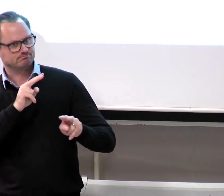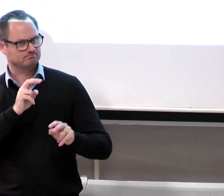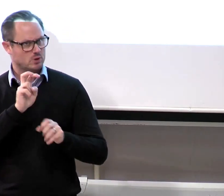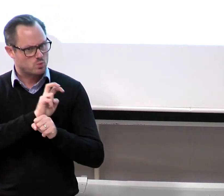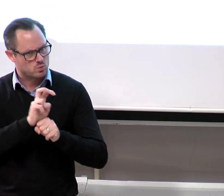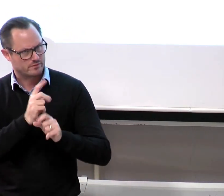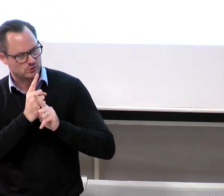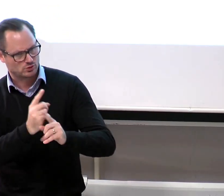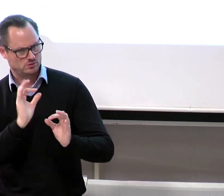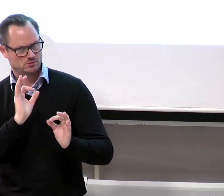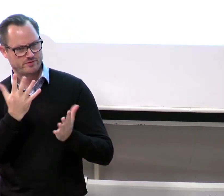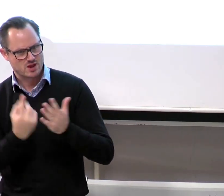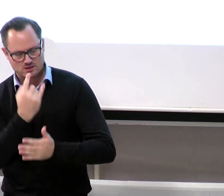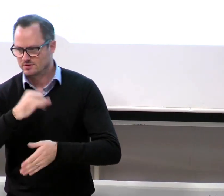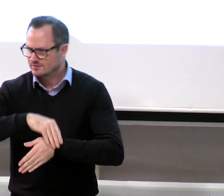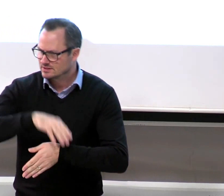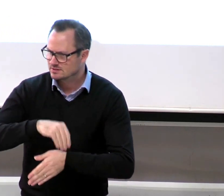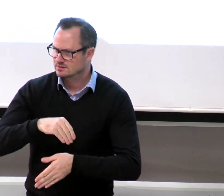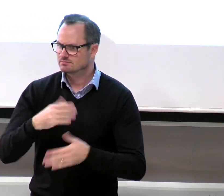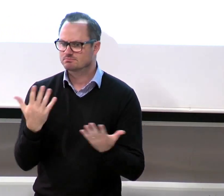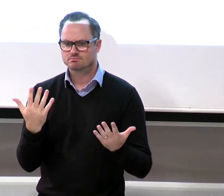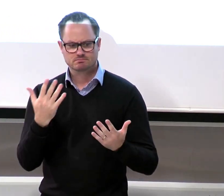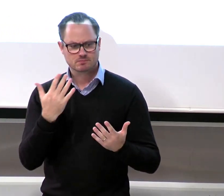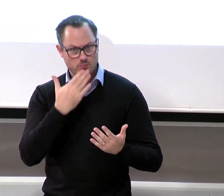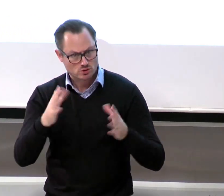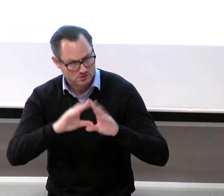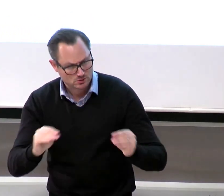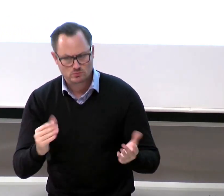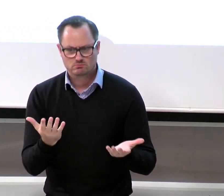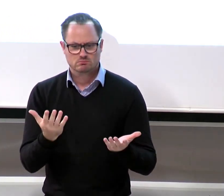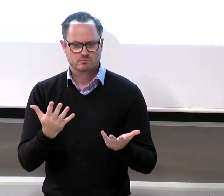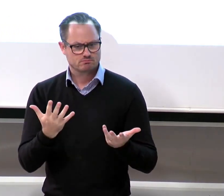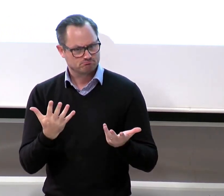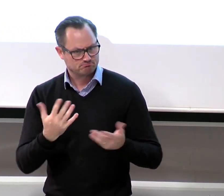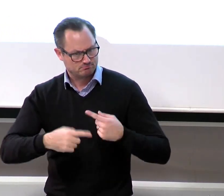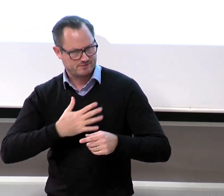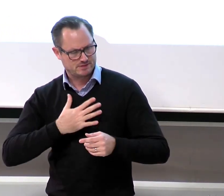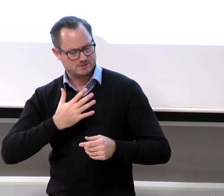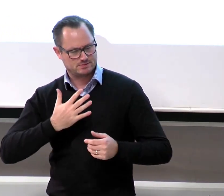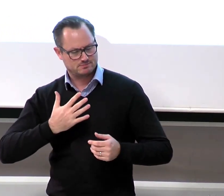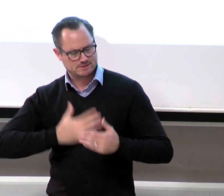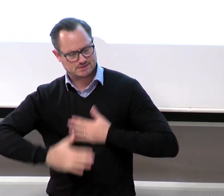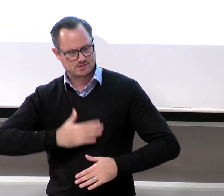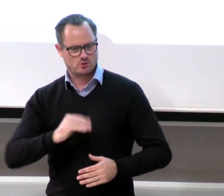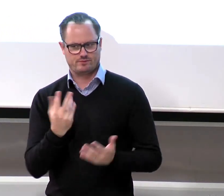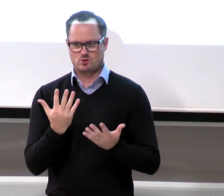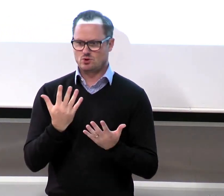Och många länder, andra länder, ser ju Sverige som ett föregångsland. Vi får bra resultat